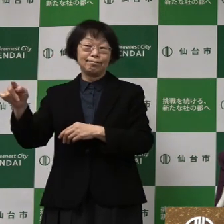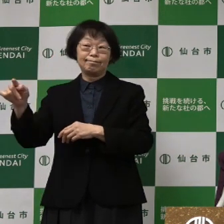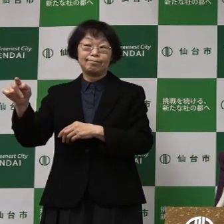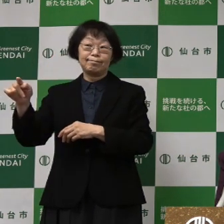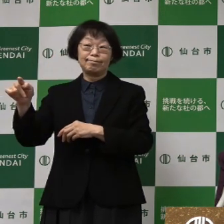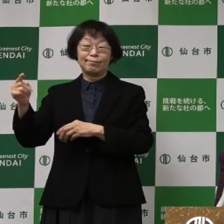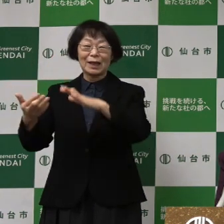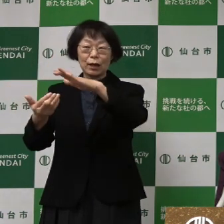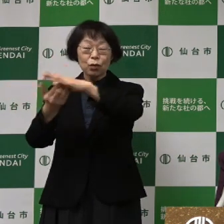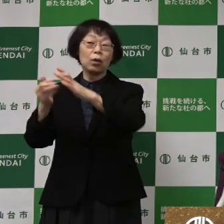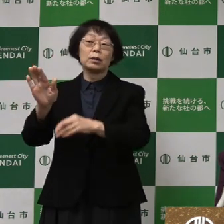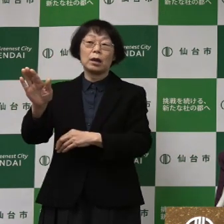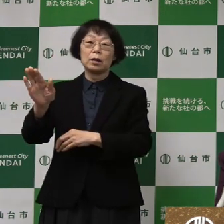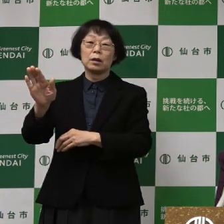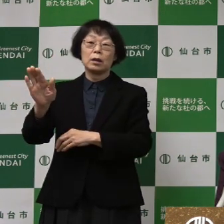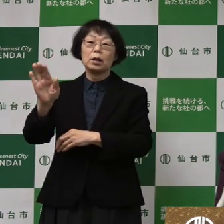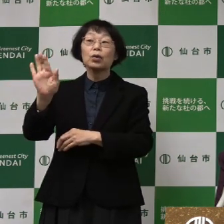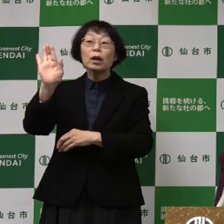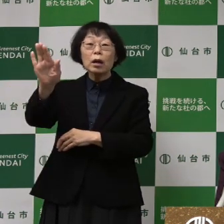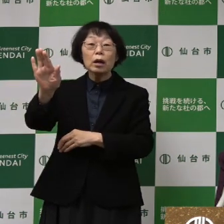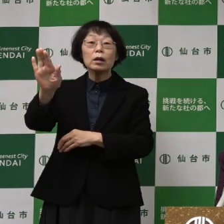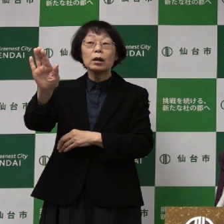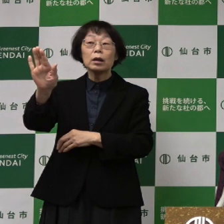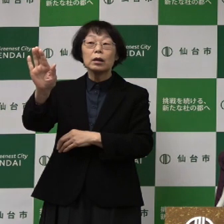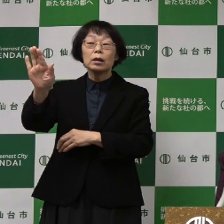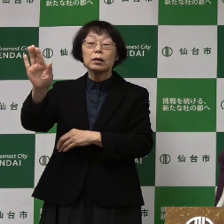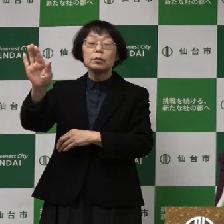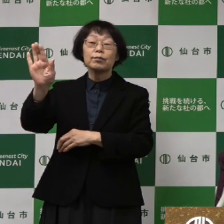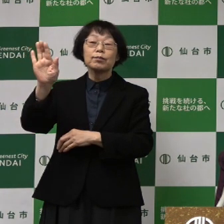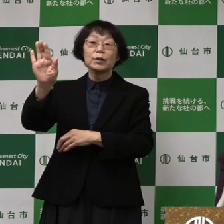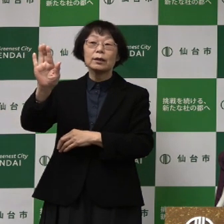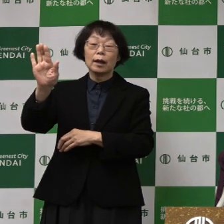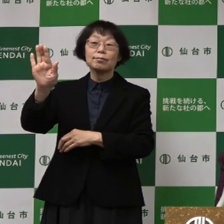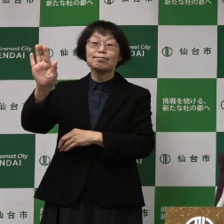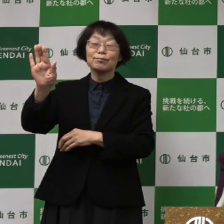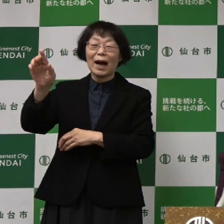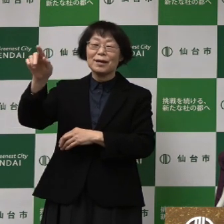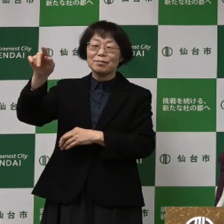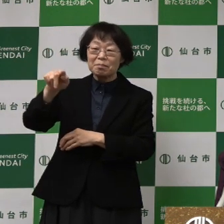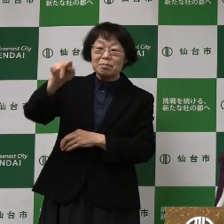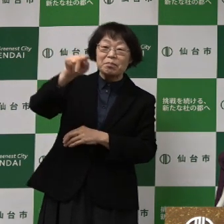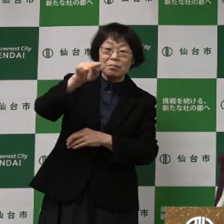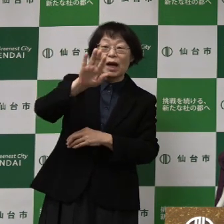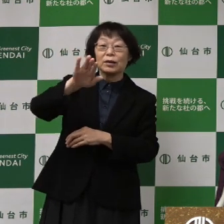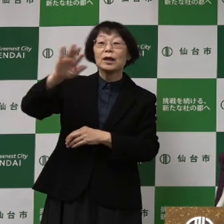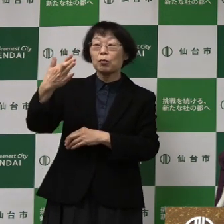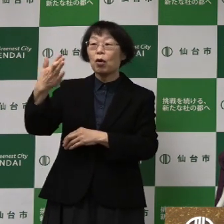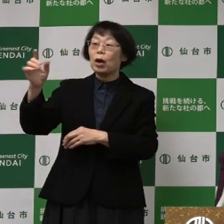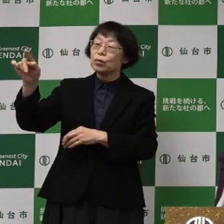い、ところですけれども、でそれからだいぶ、高い低いありますけれども、緩やかに